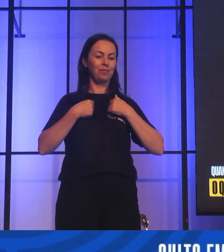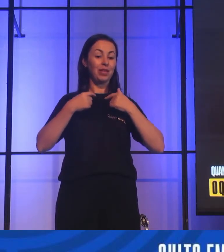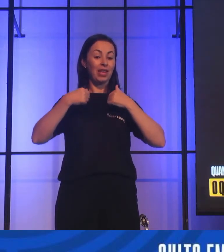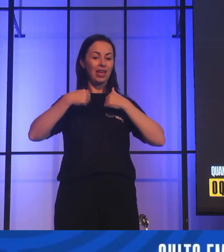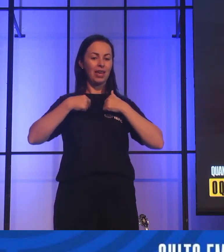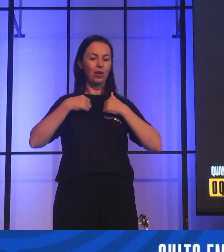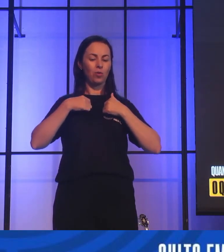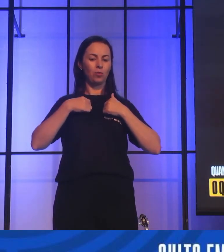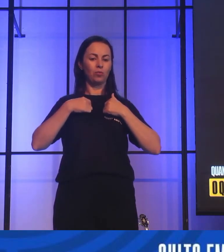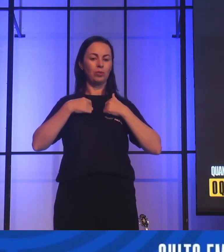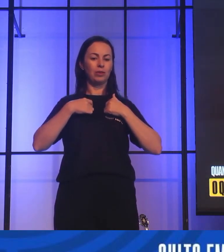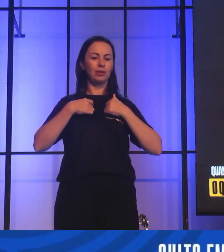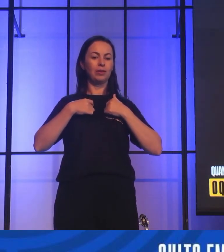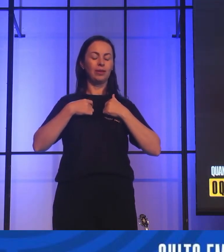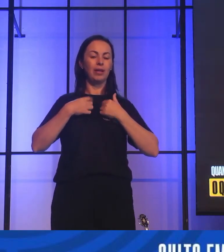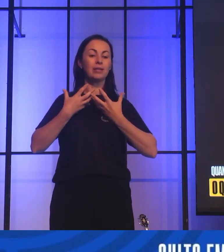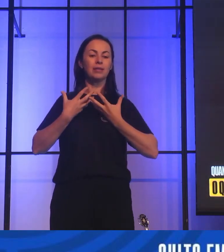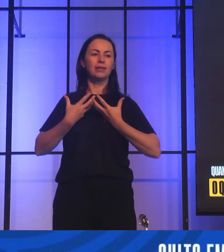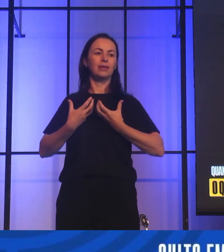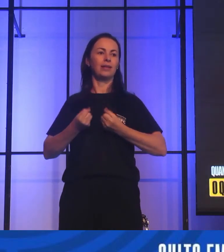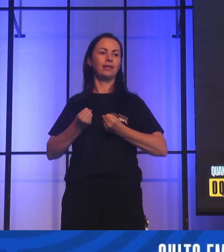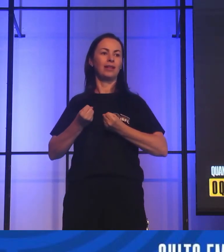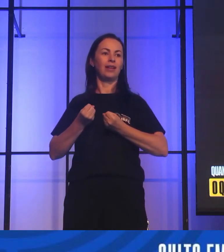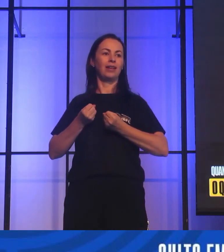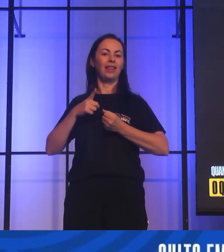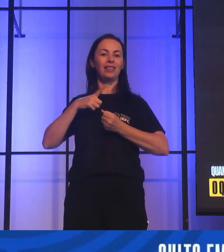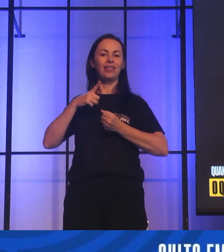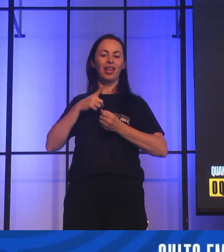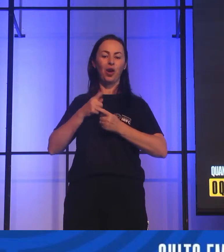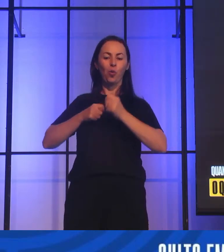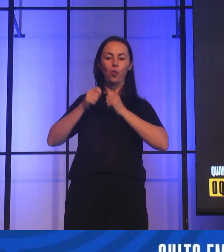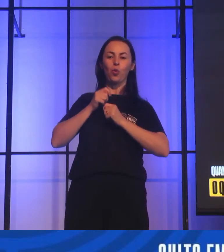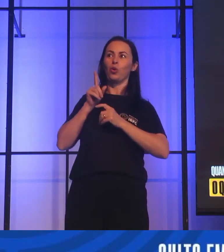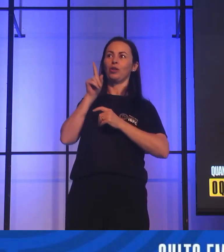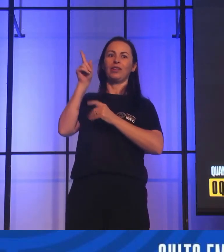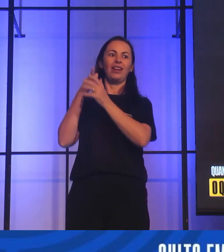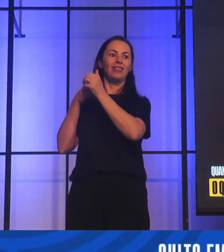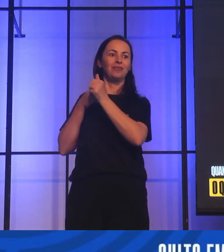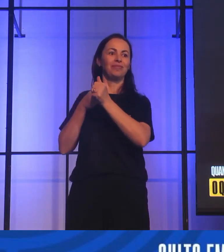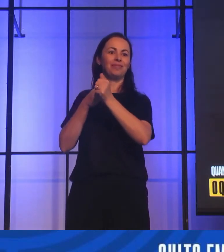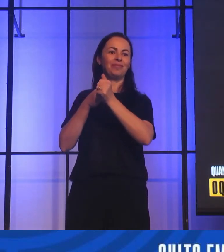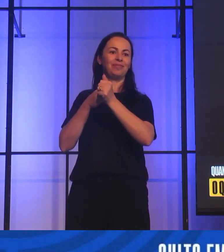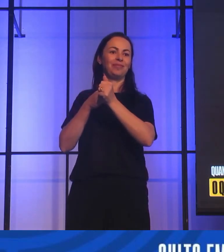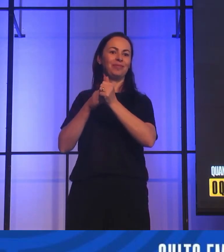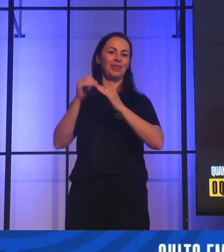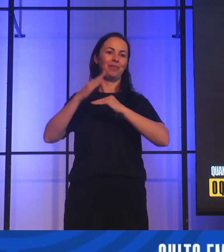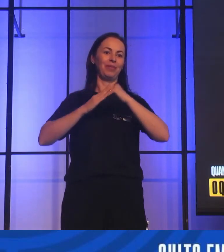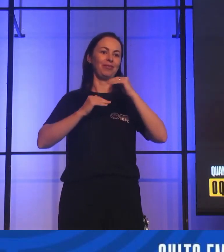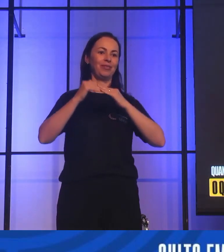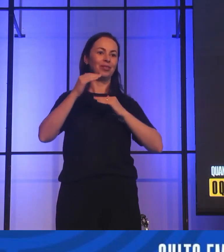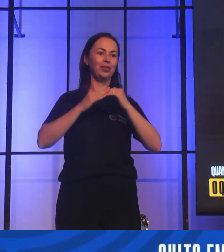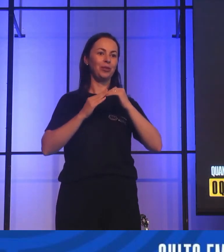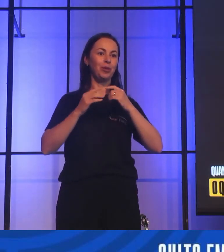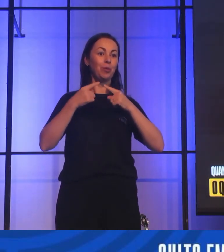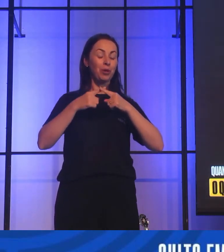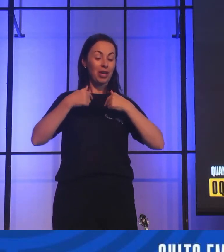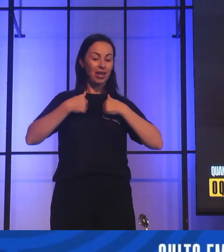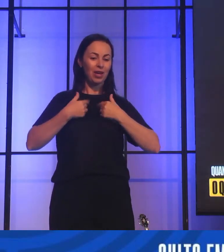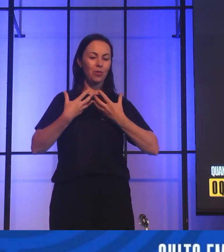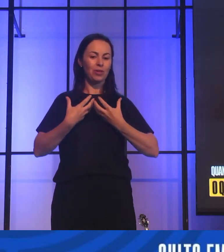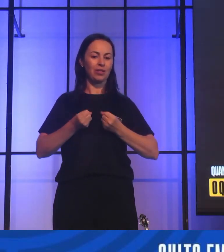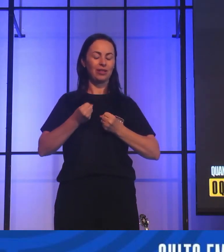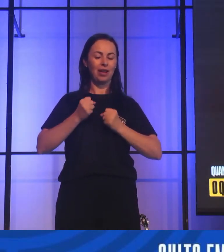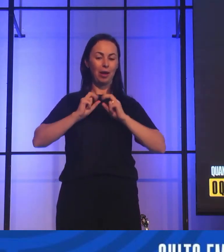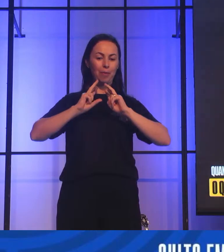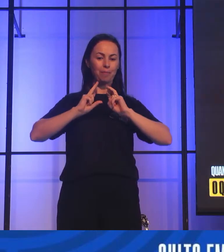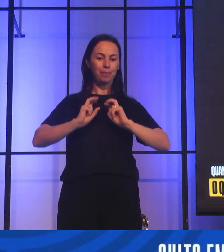decidir de vontade que Ele controle as suas reações. Que você tenha uma perspectiva que Deus está